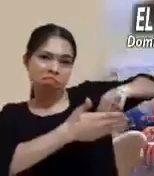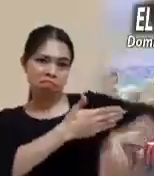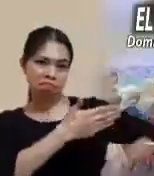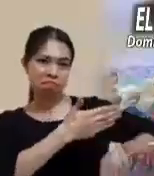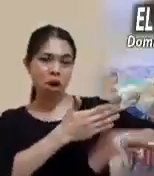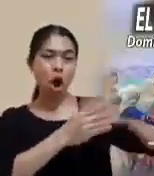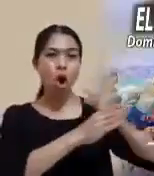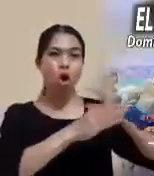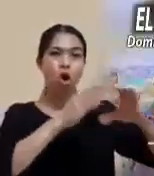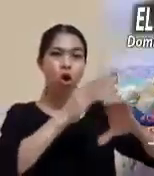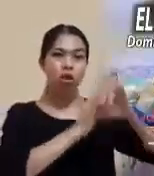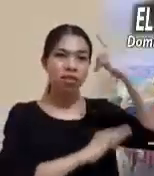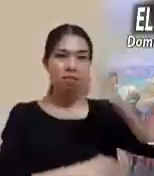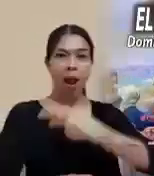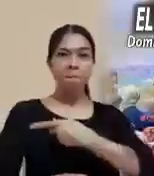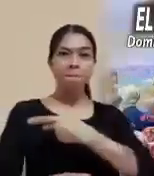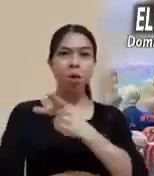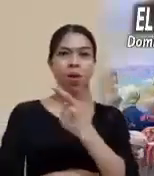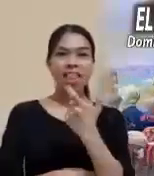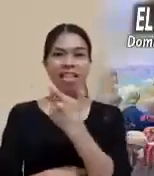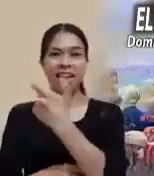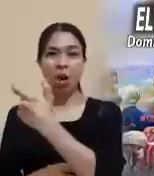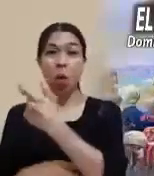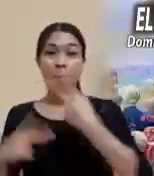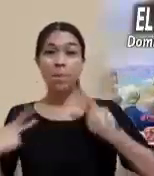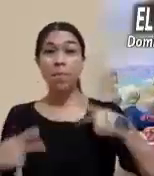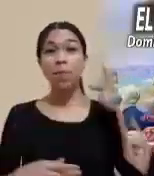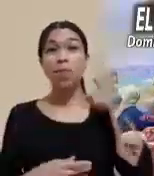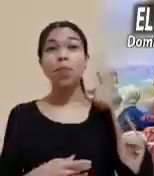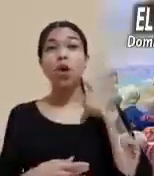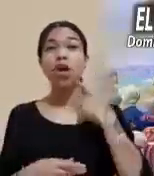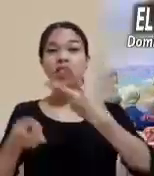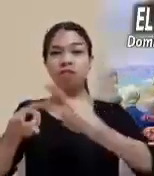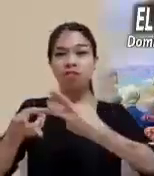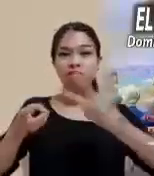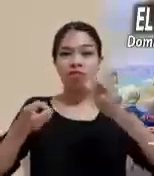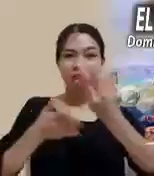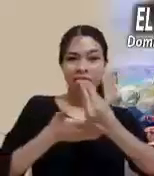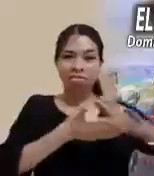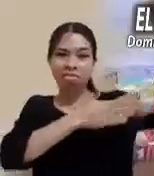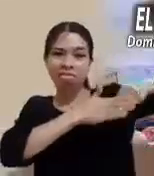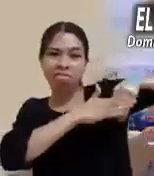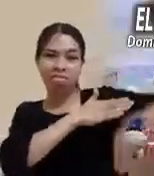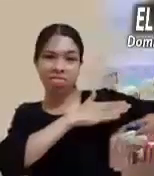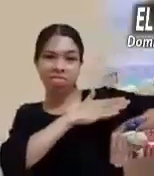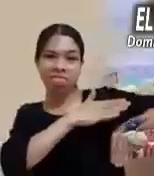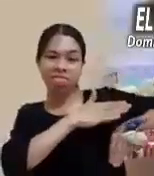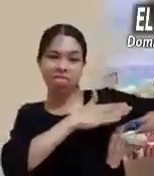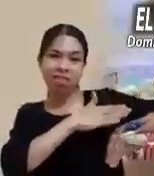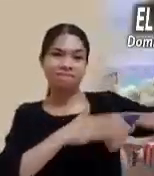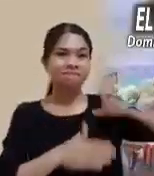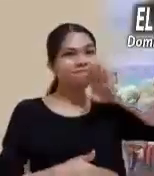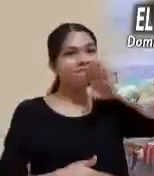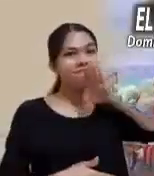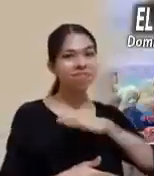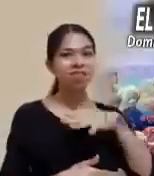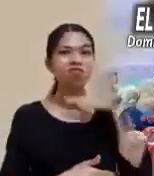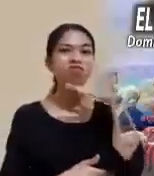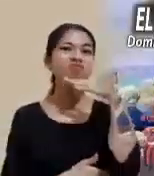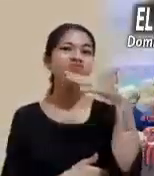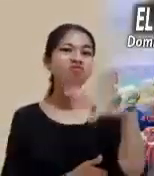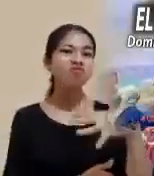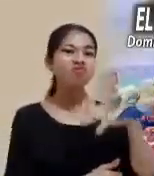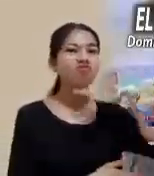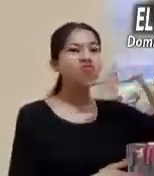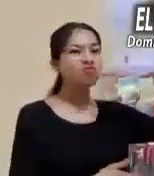bienes destinados a los más pobres y desfavorecidos. Es alarmante el nivel de la corrupción en